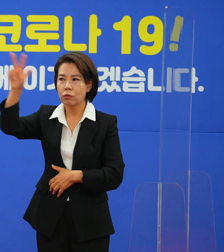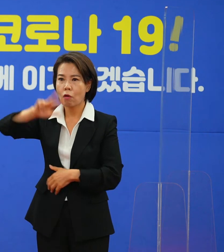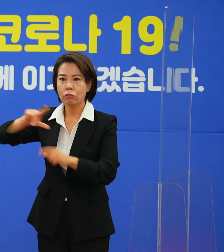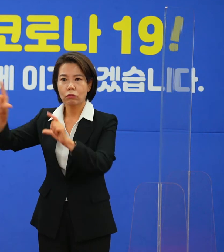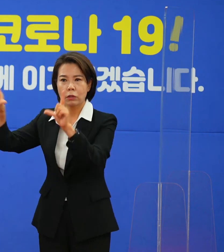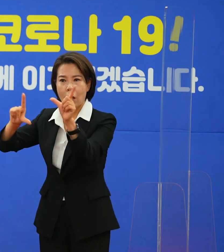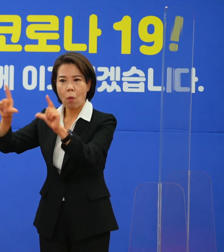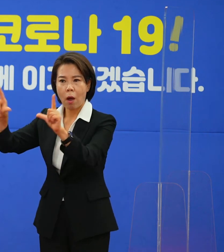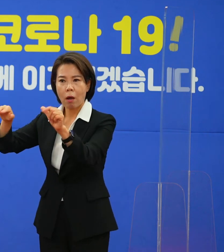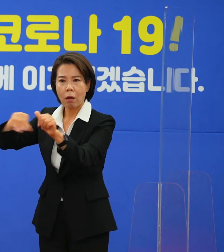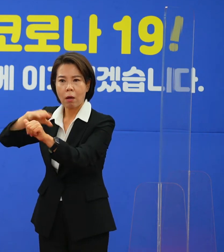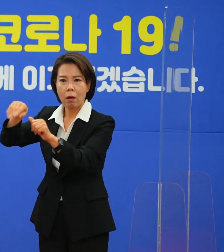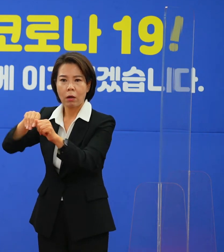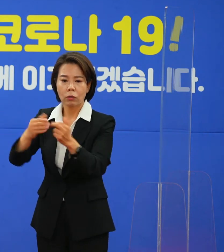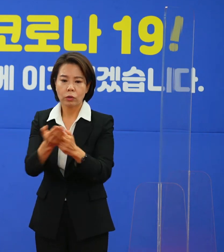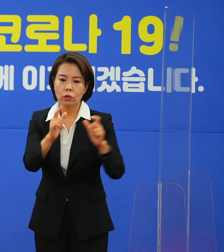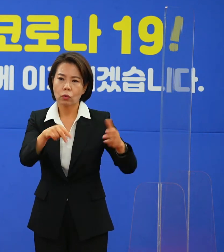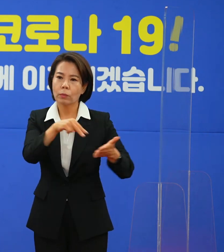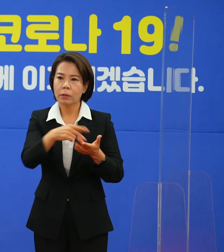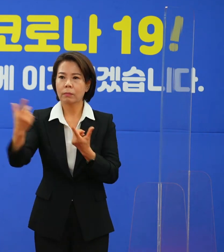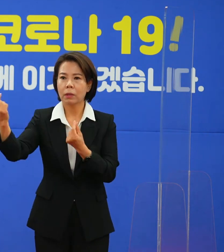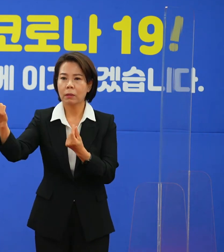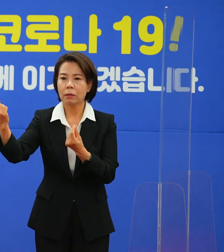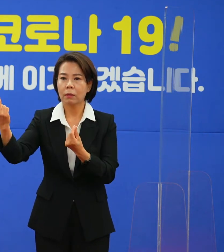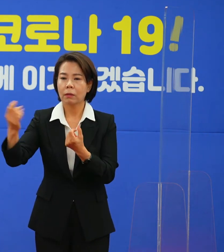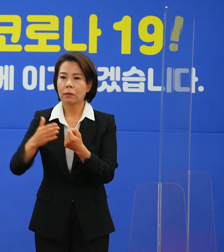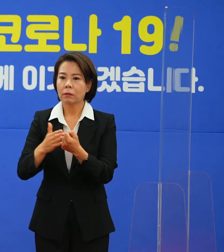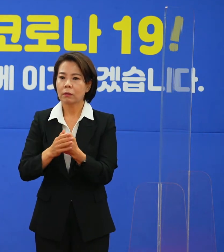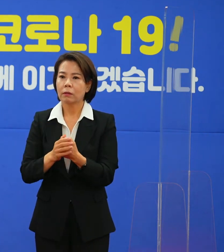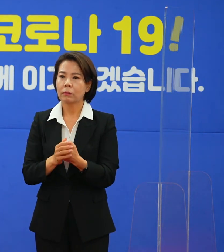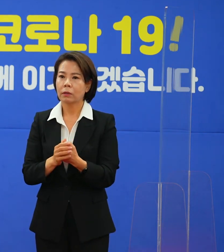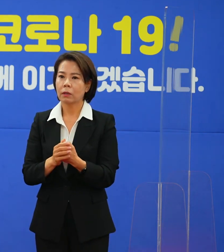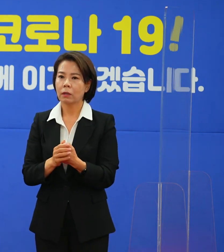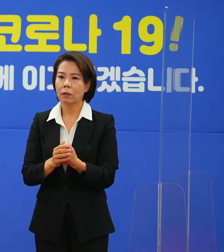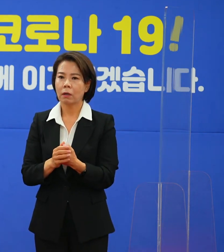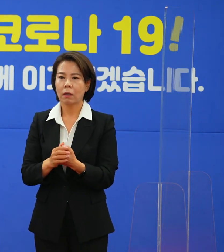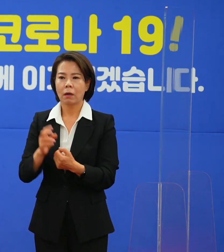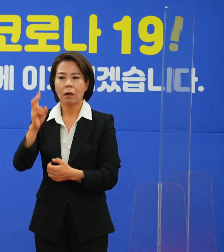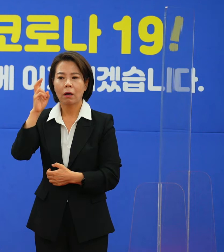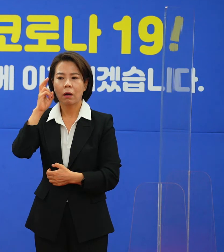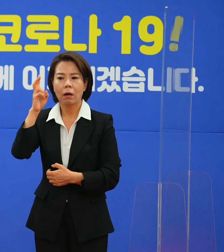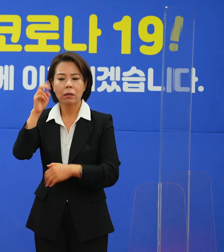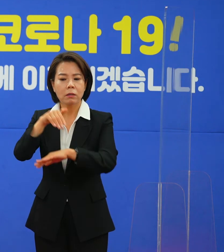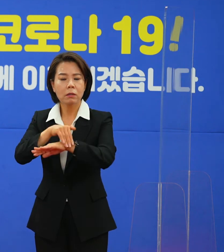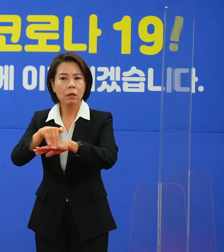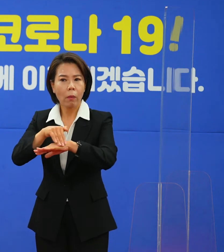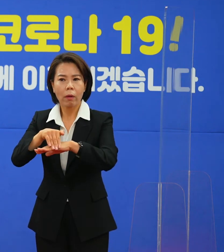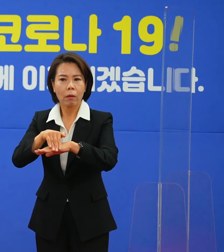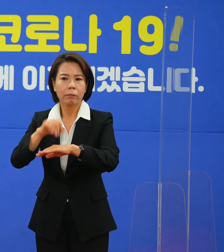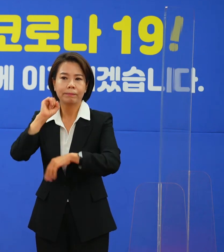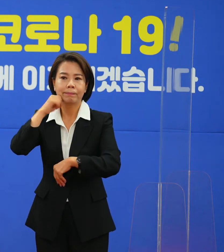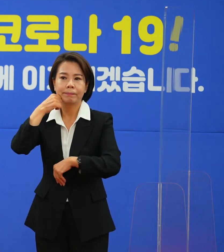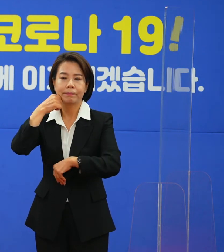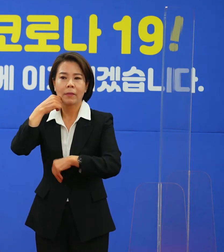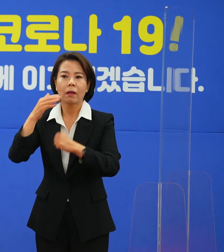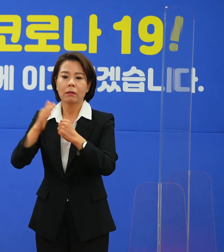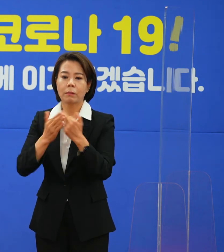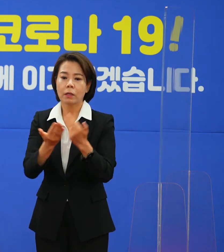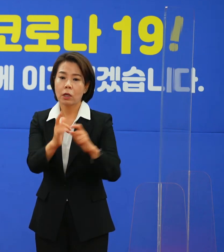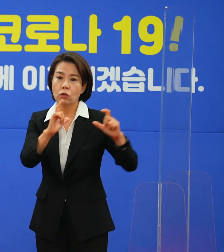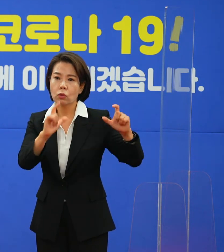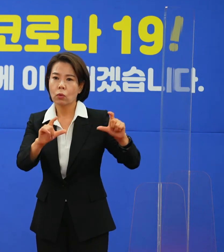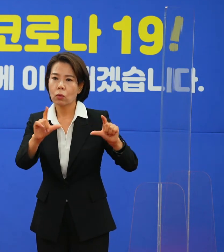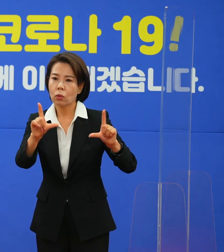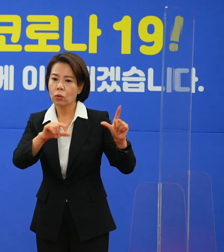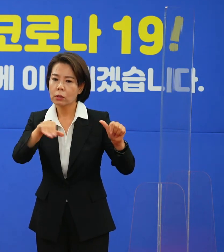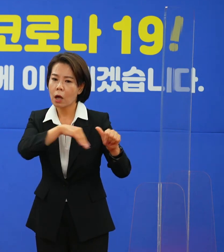그렇고 우리 도 상황도 그렇습니다. 지금 사실은 예측이 굉장히 어렵습니다. 그리고 제주도